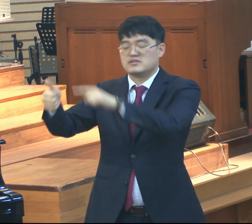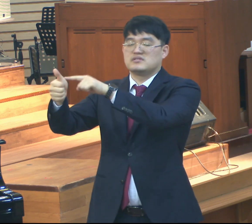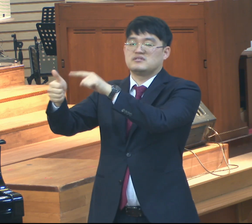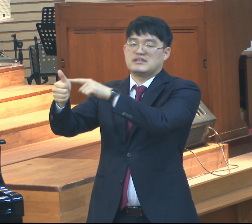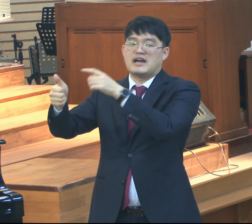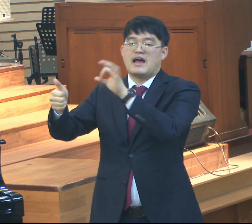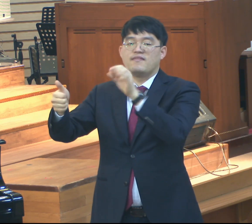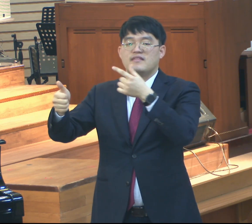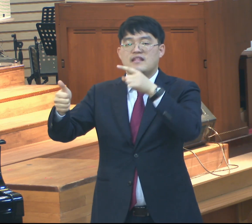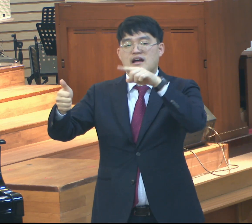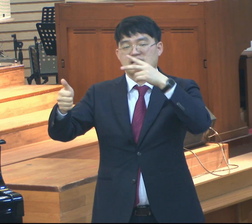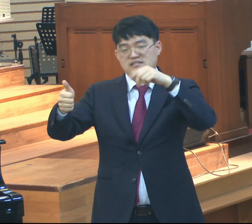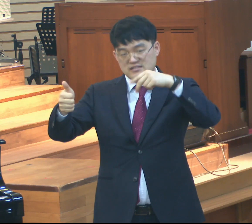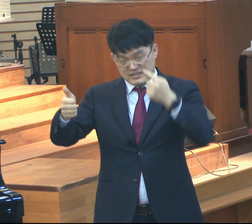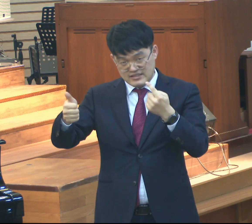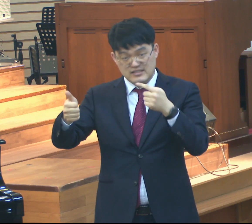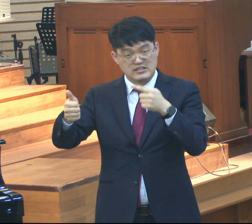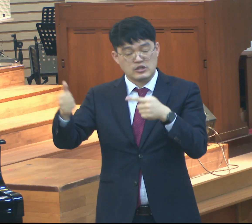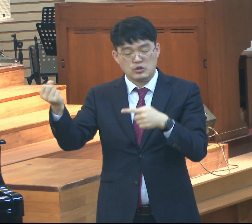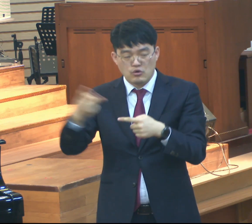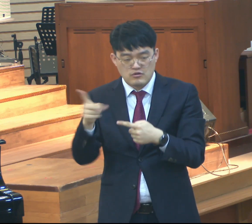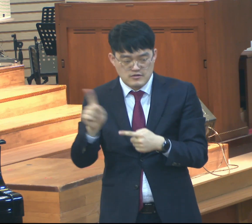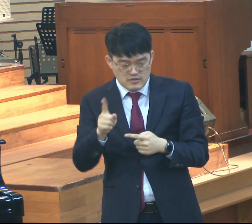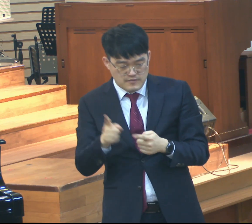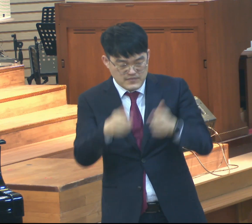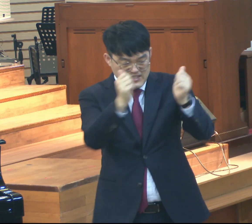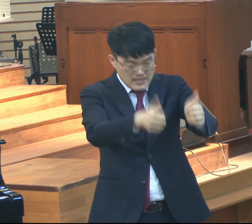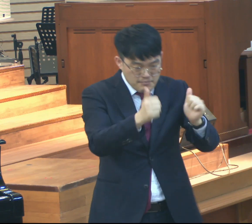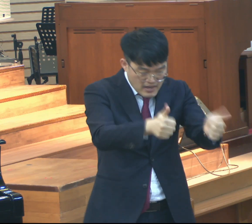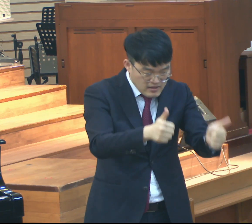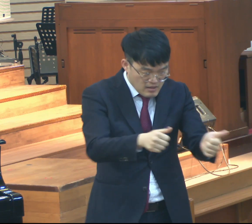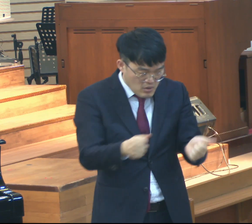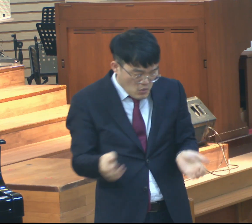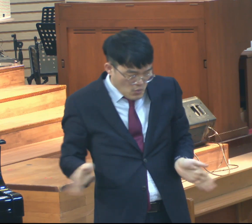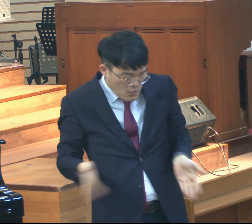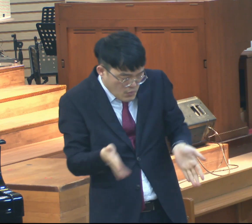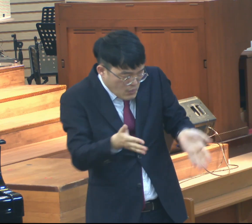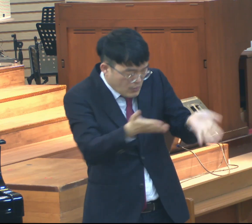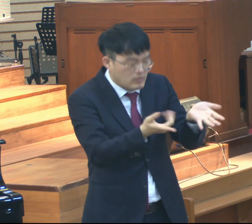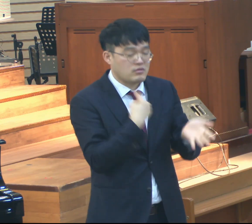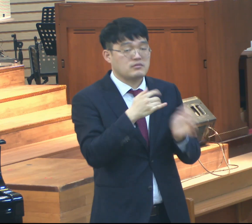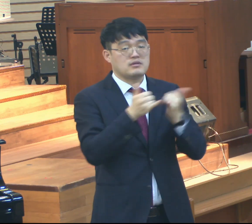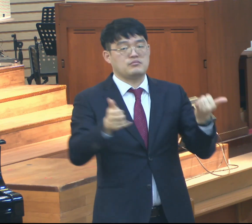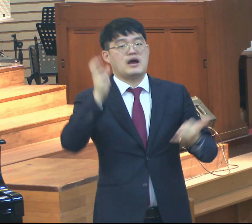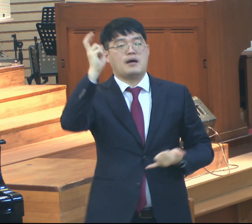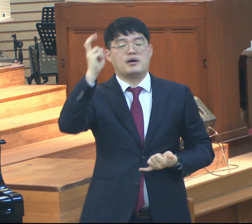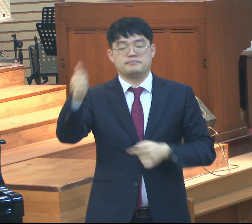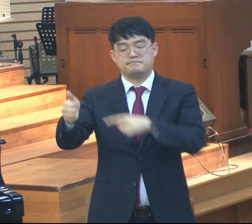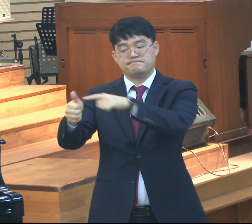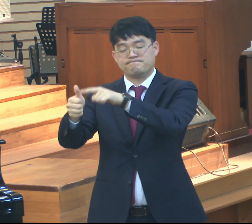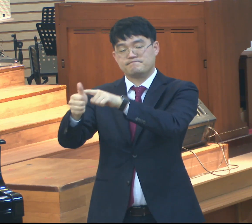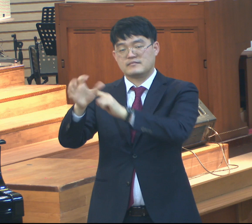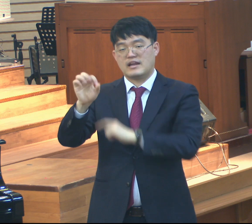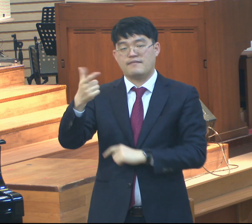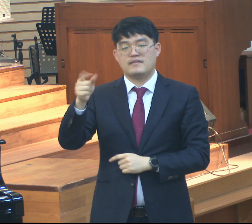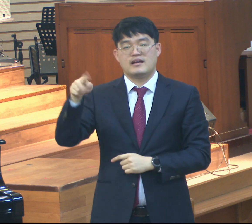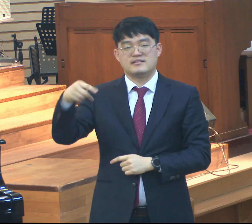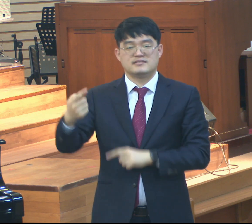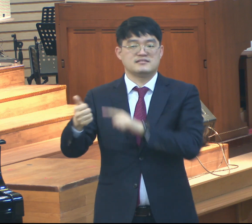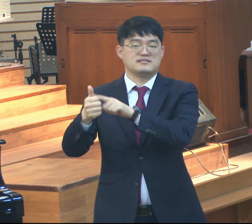예수님을 죽음으로까지 몰아갔던 장본인도 안나스였을 것입니다. 오늘 본문은 그 안나스의 집에서